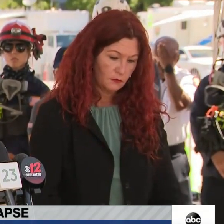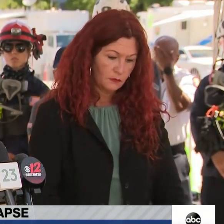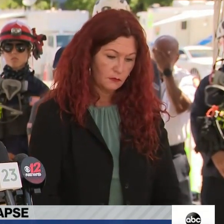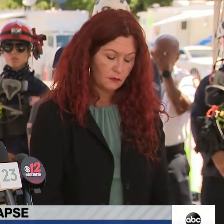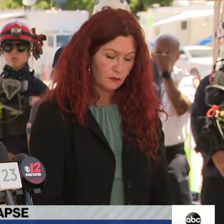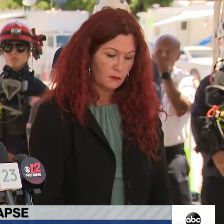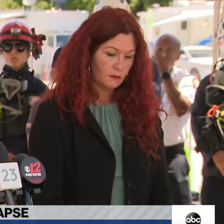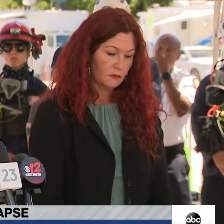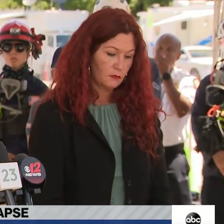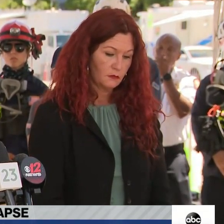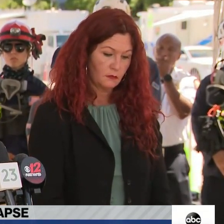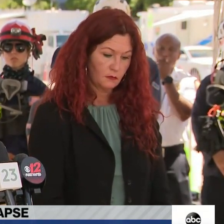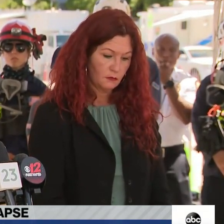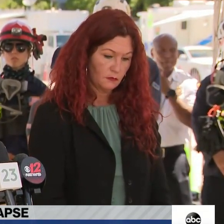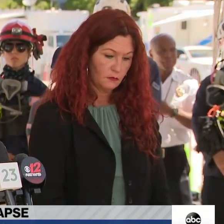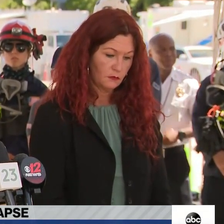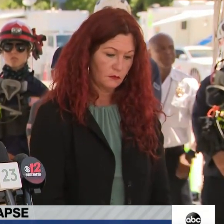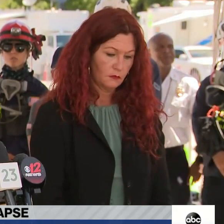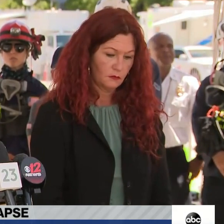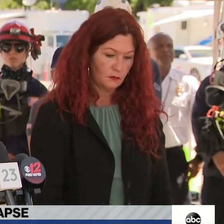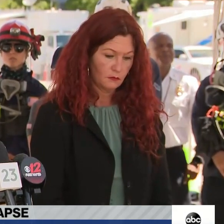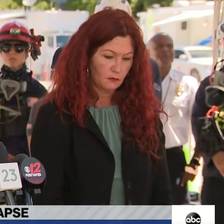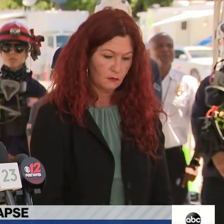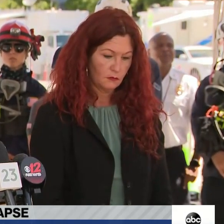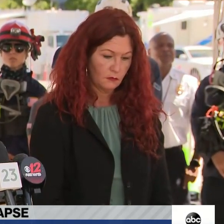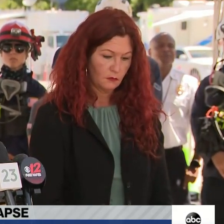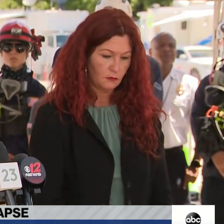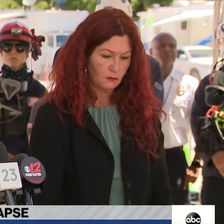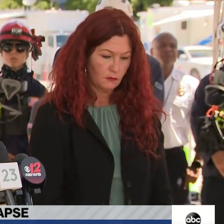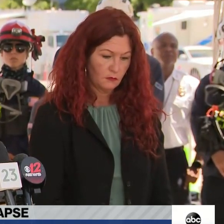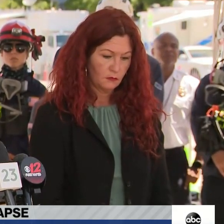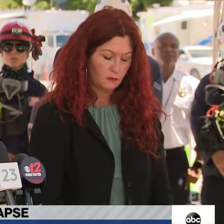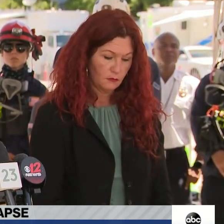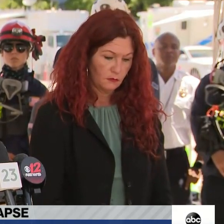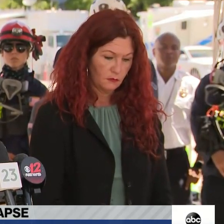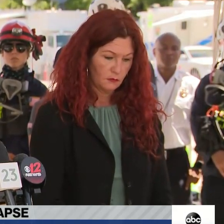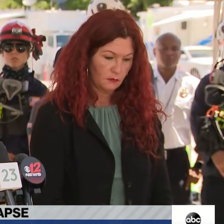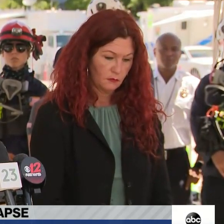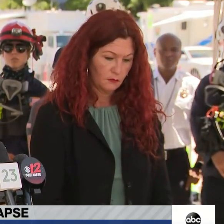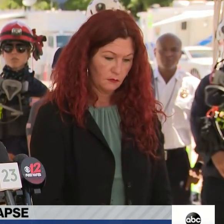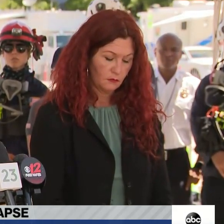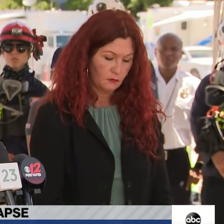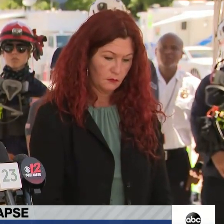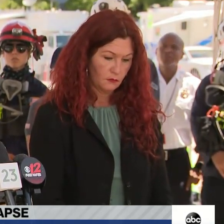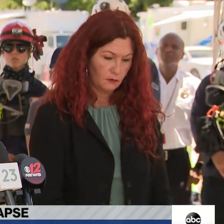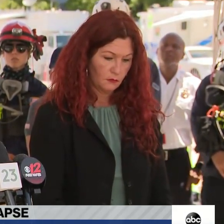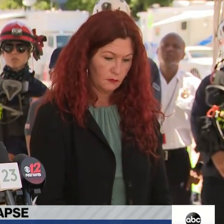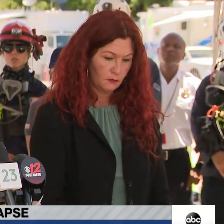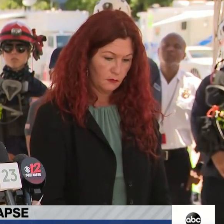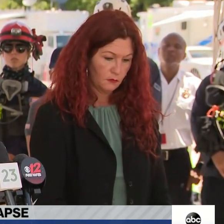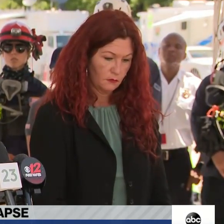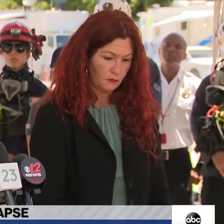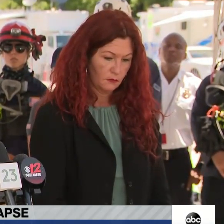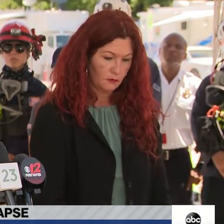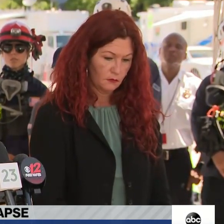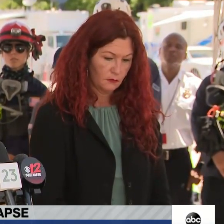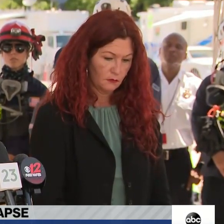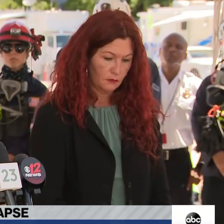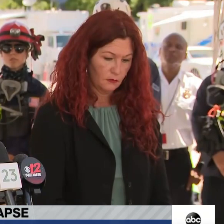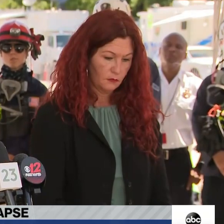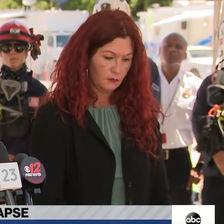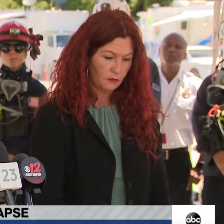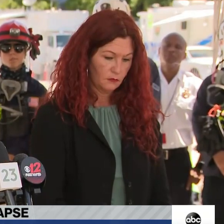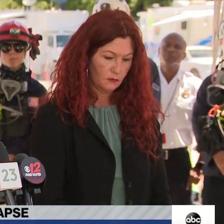Manatee, Miami-Dade, Monroe, Pasco, Pinellas, and Sarasota. Esos condados son parte de la orden